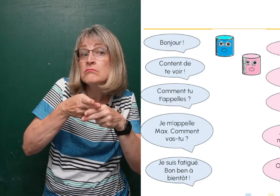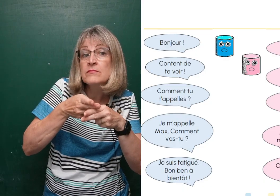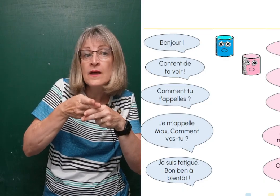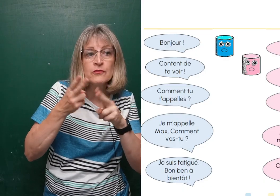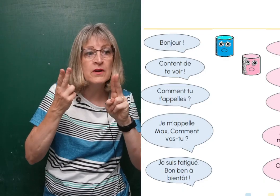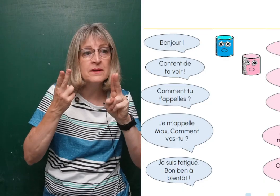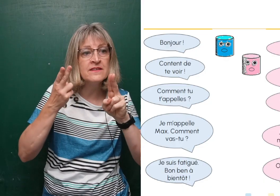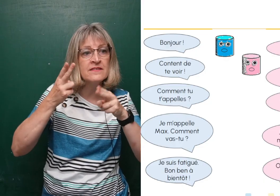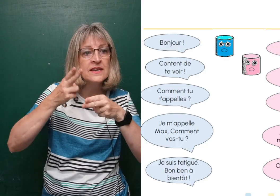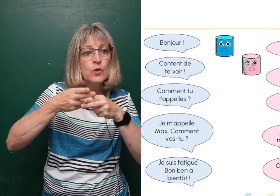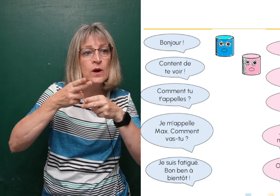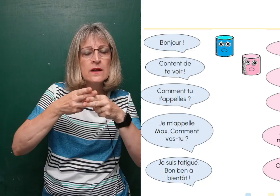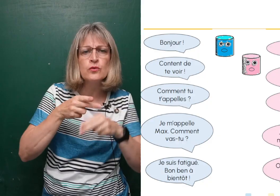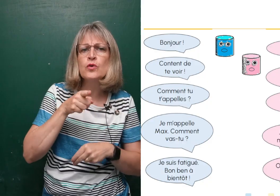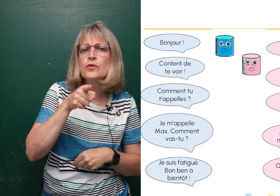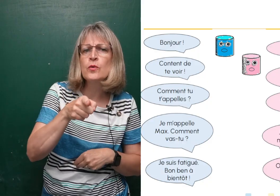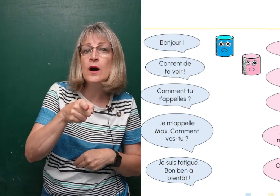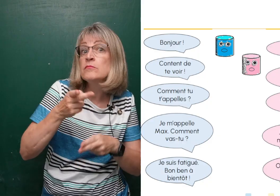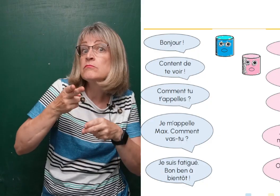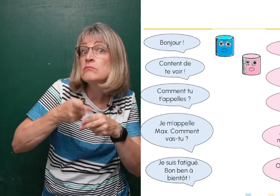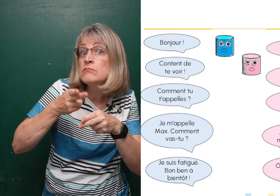Hein, donc vous vous rappelez, ça c'est nom. Hein. Donc toi,